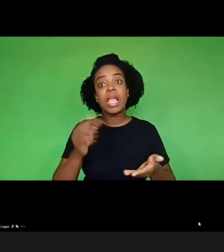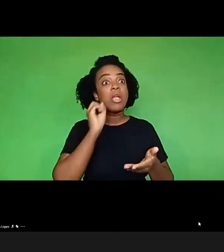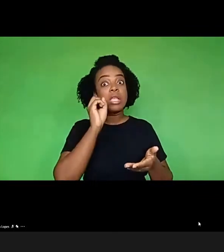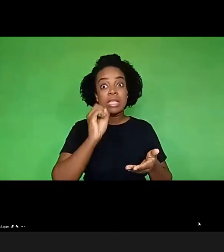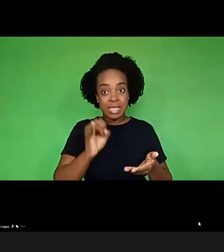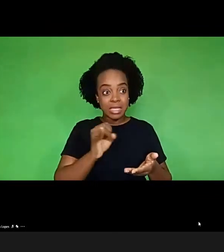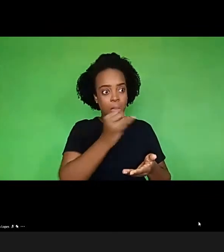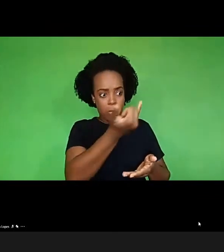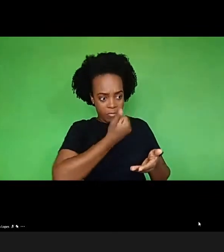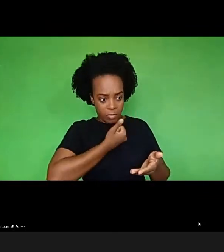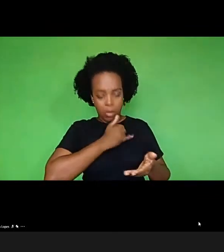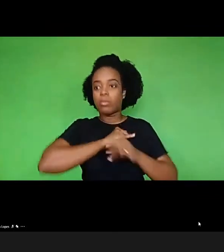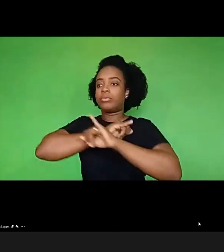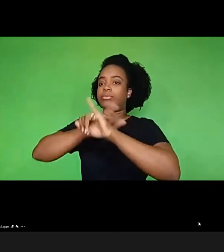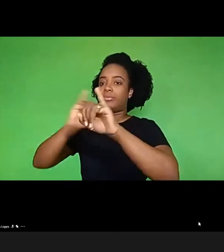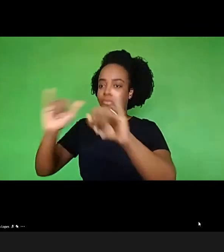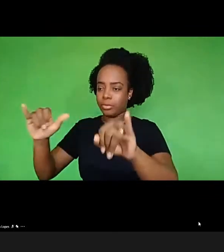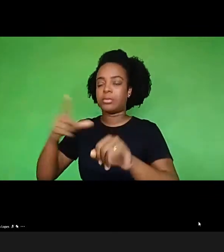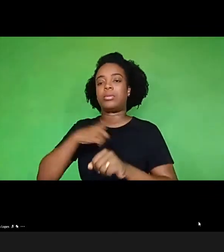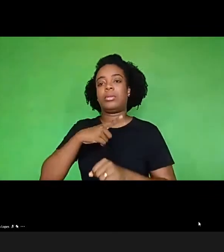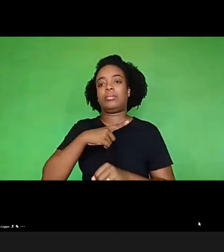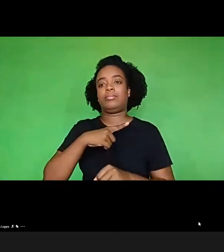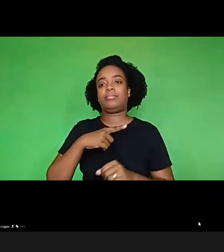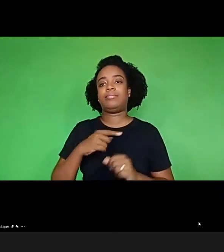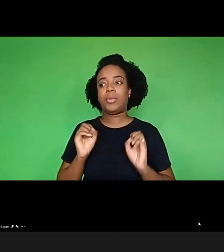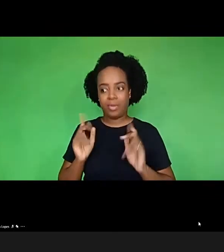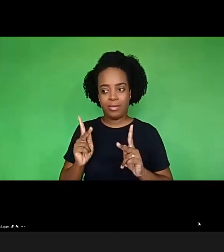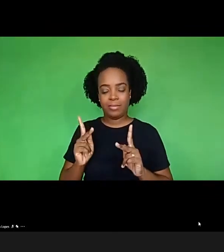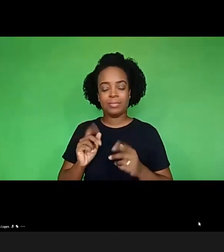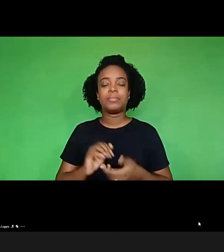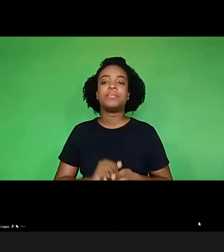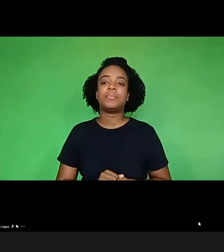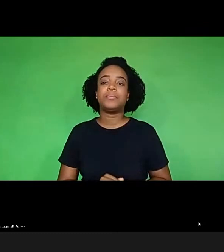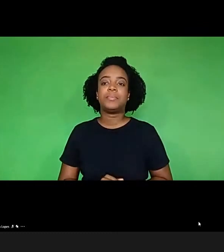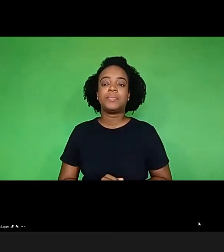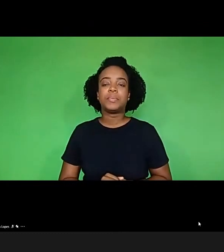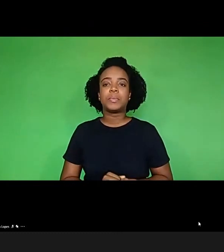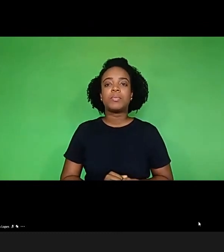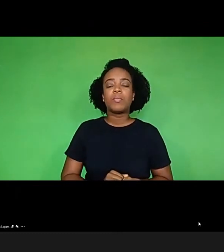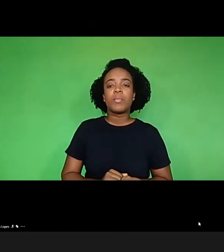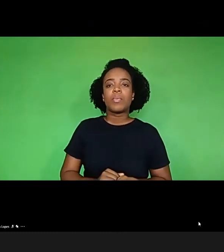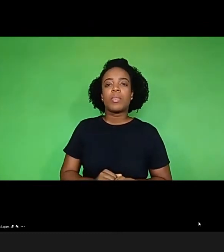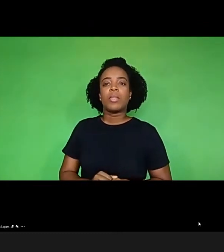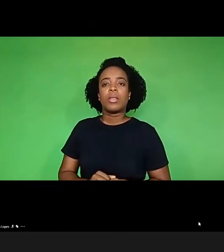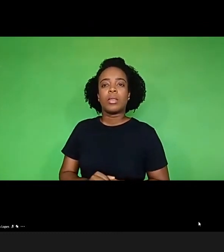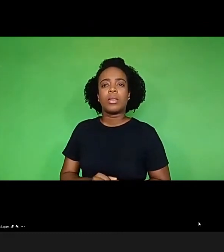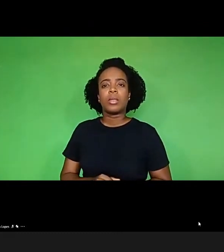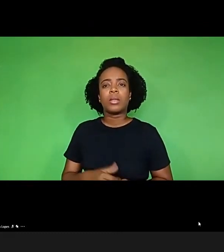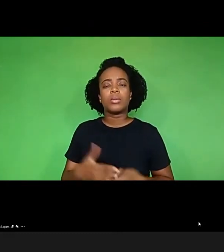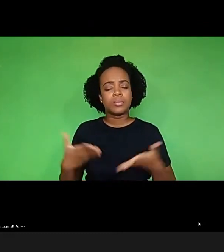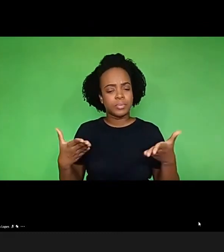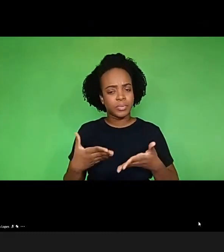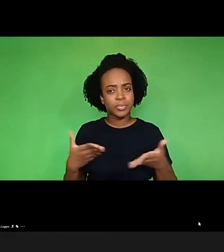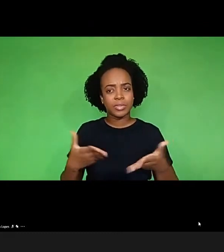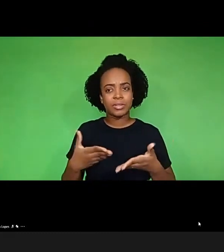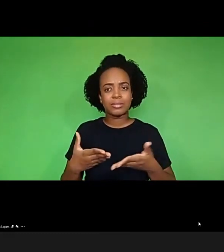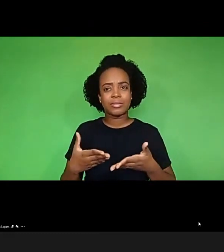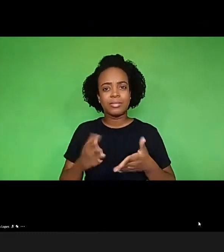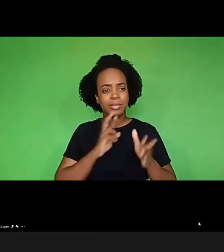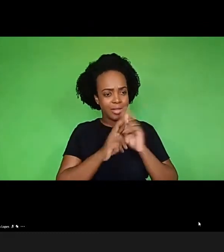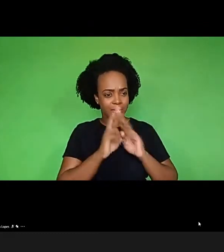Por enquanto, foram essas as perguntas que apareceram. Vamos seguir. Aparecendo mais perguntas, a gente vai responder, tá